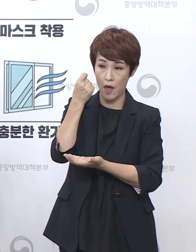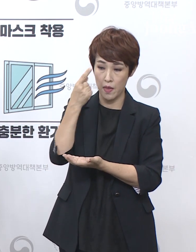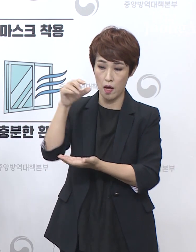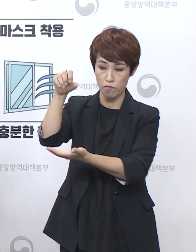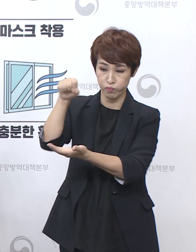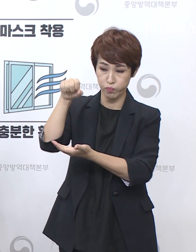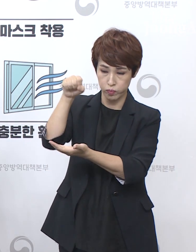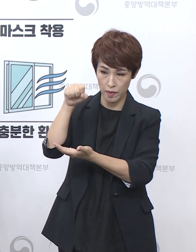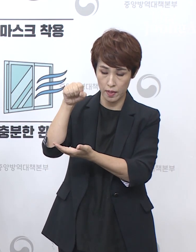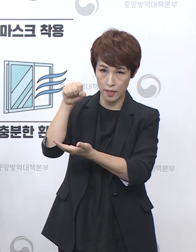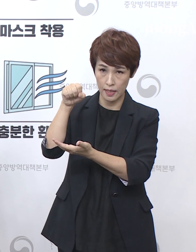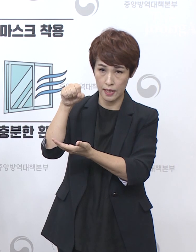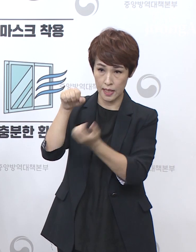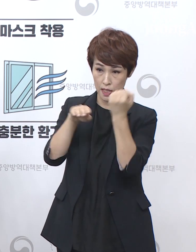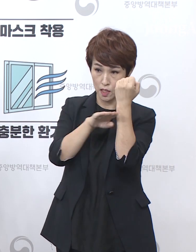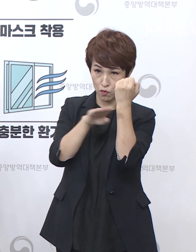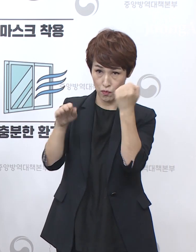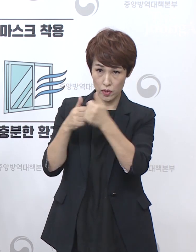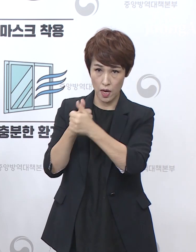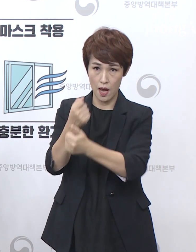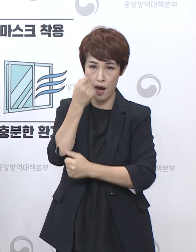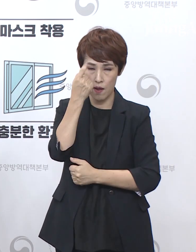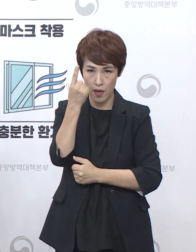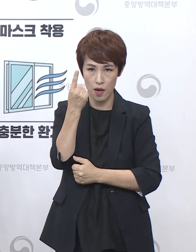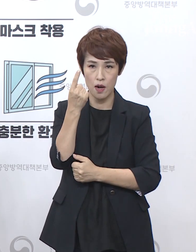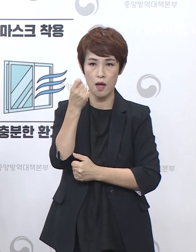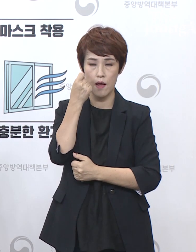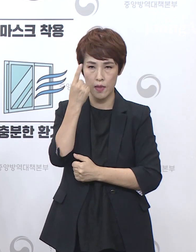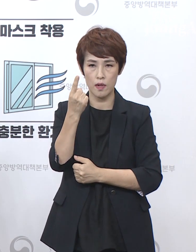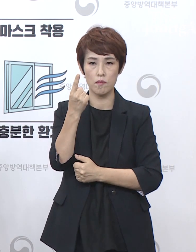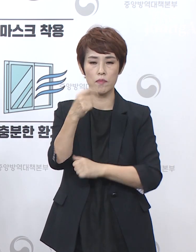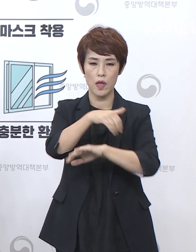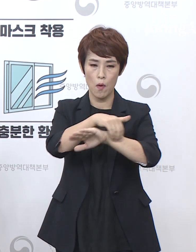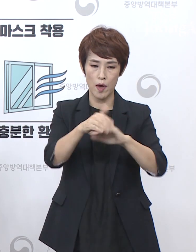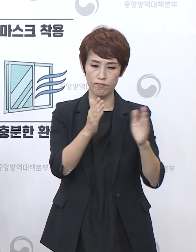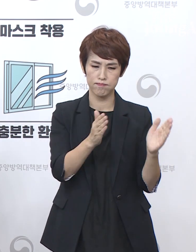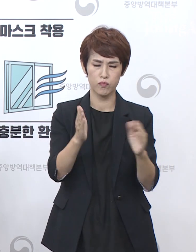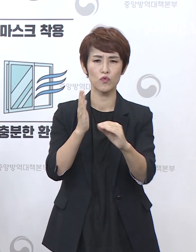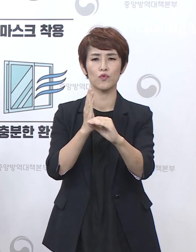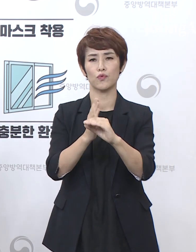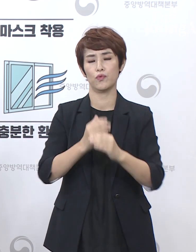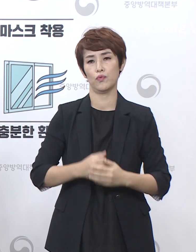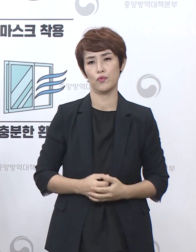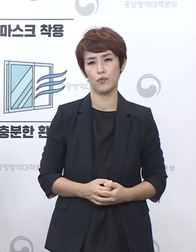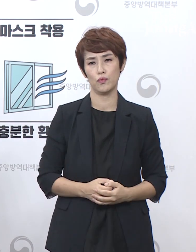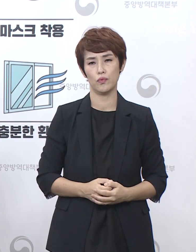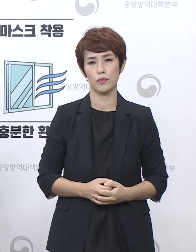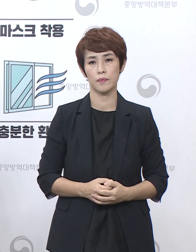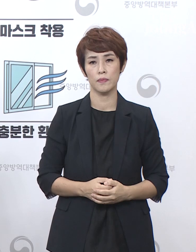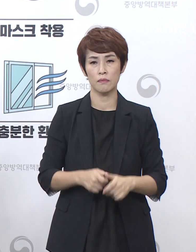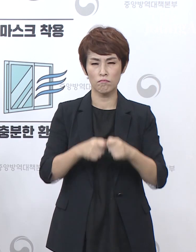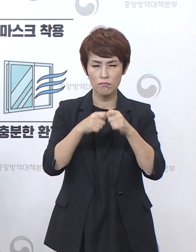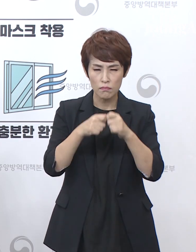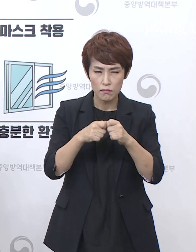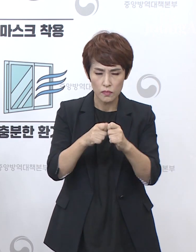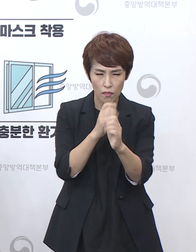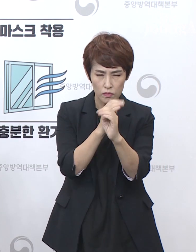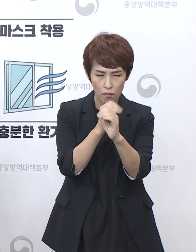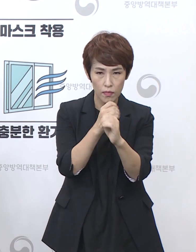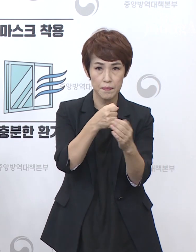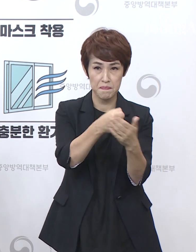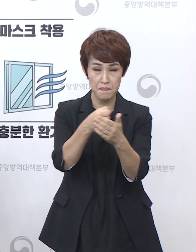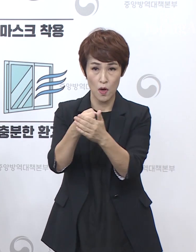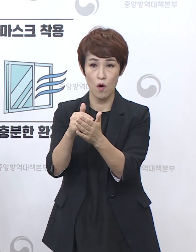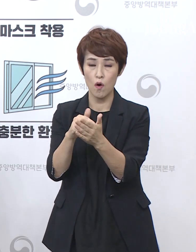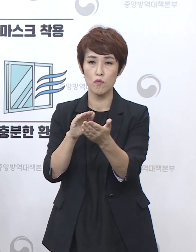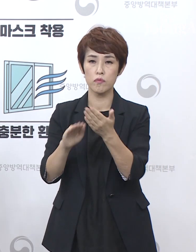분량을 기준으로 매월 접종 계획을 수립을 하고 있습니다. 다만 세부적인 접종 일정을 정하고 사전